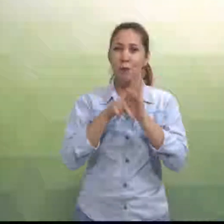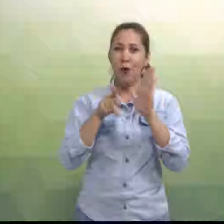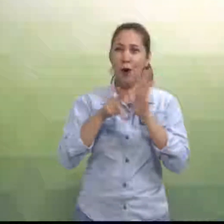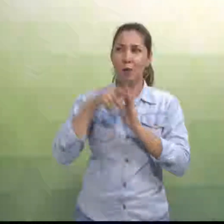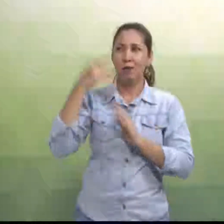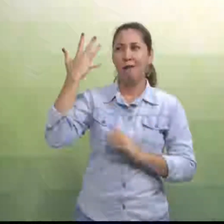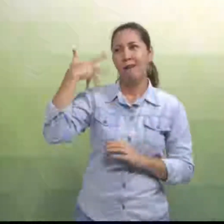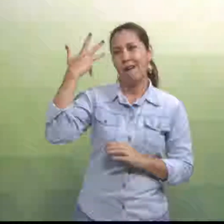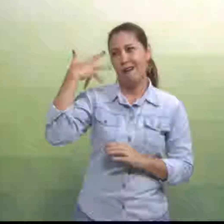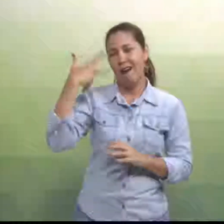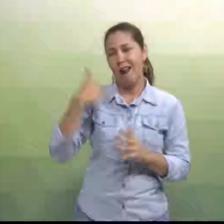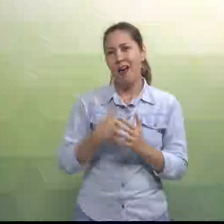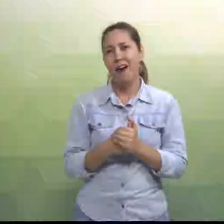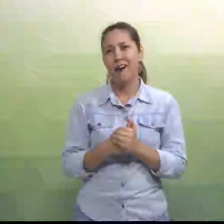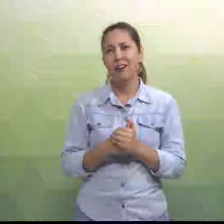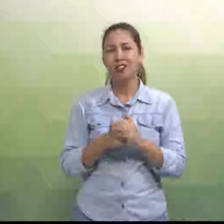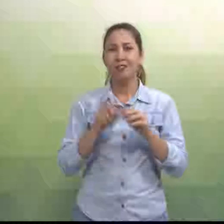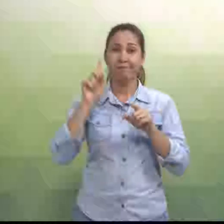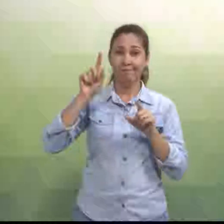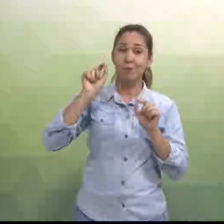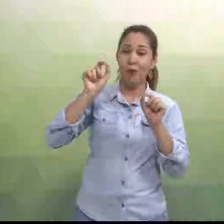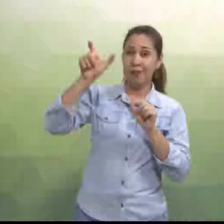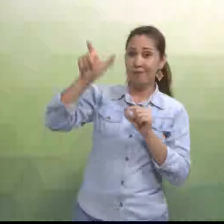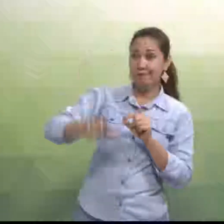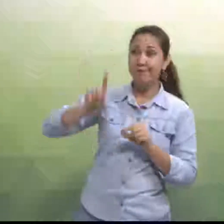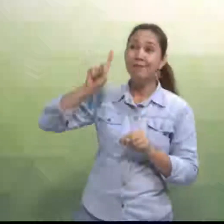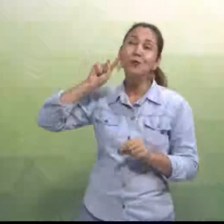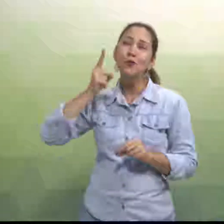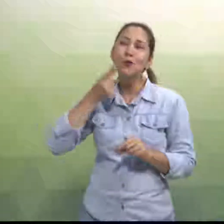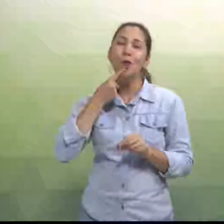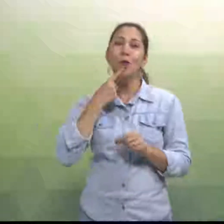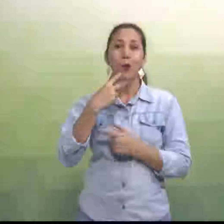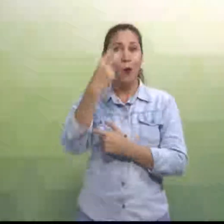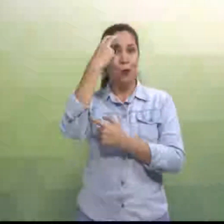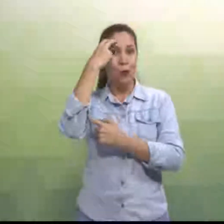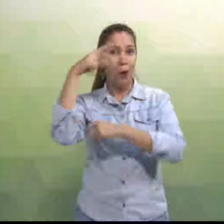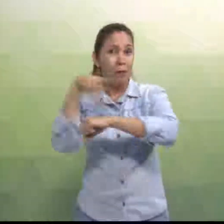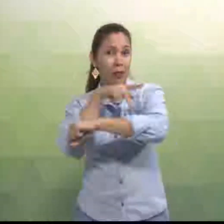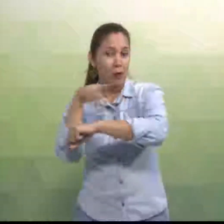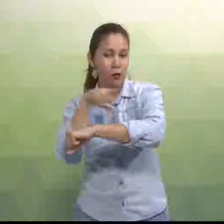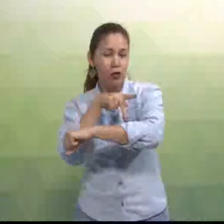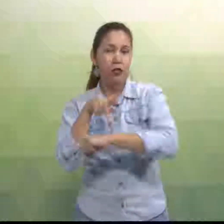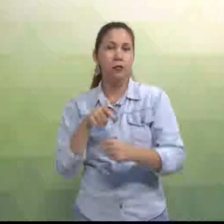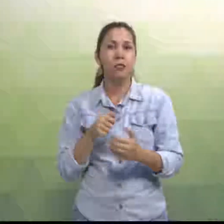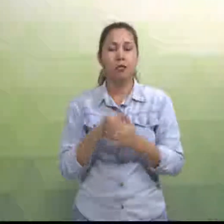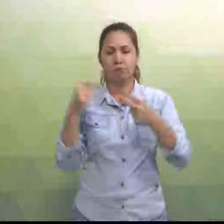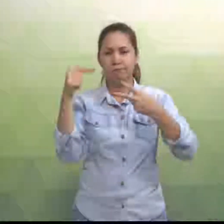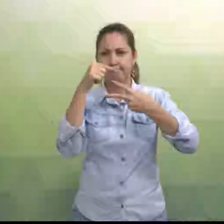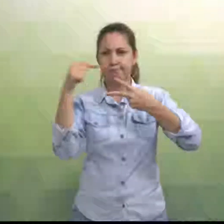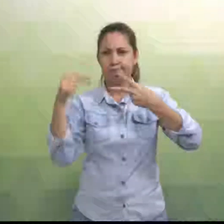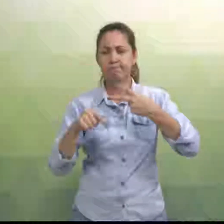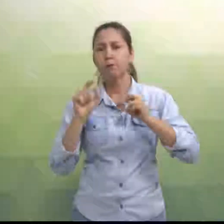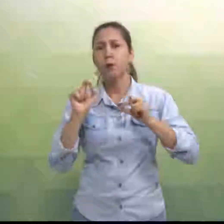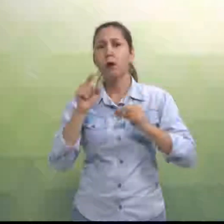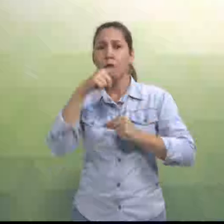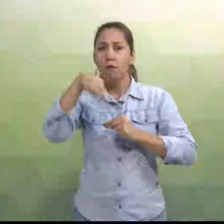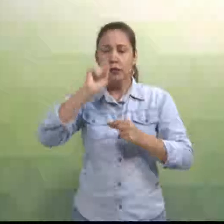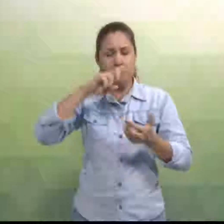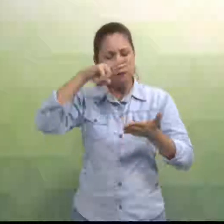de Gladys Perlin, essa autora é surda, onde ela fala sobre cultura e pedagogia. Então é